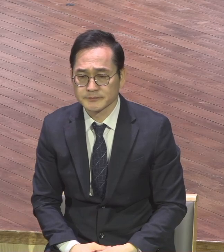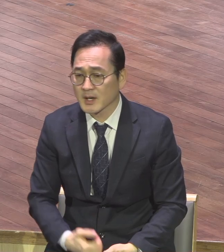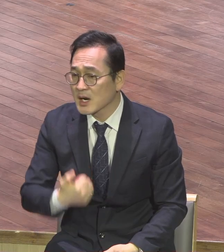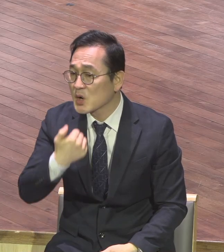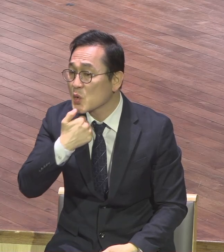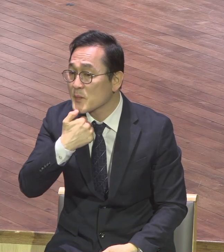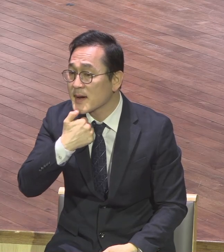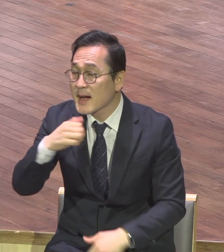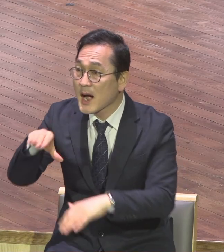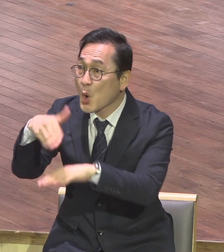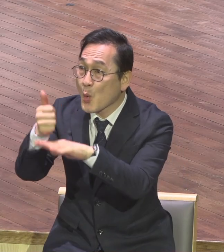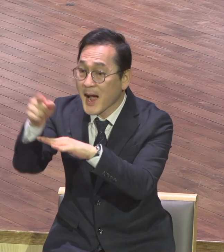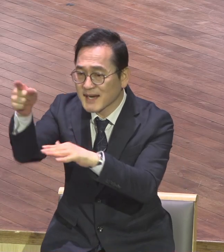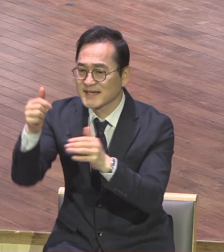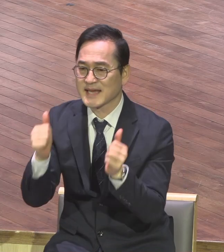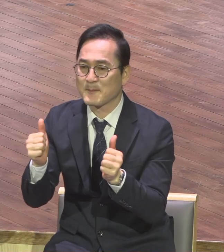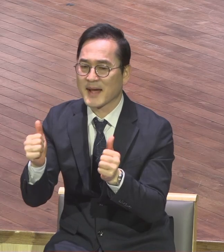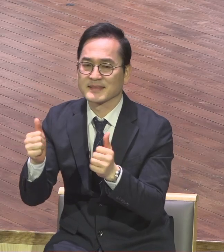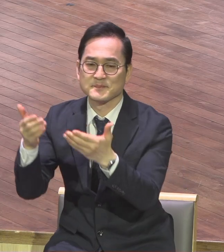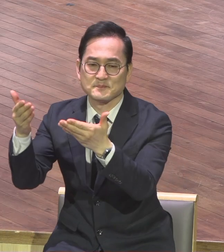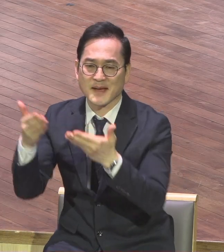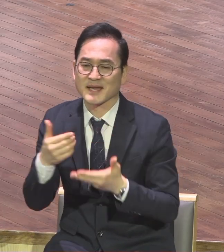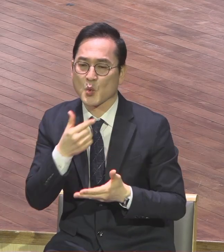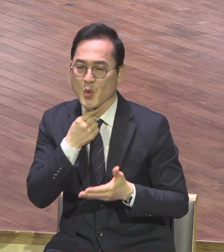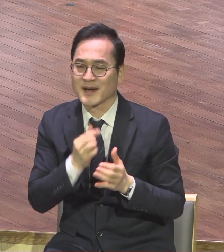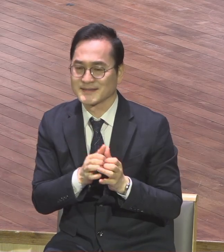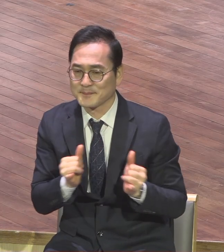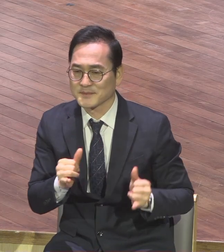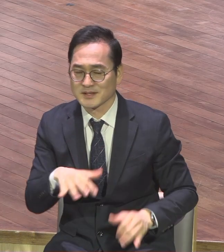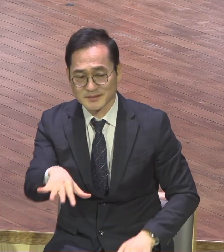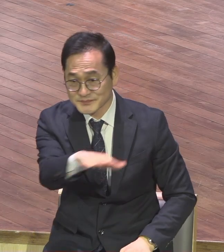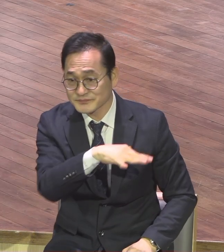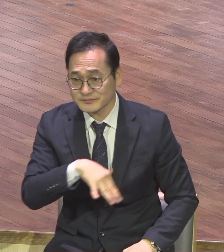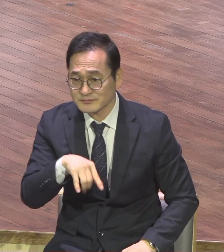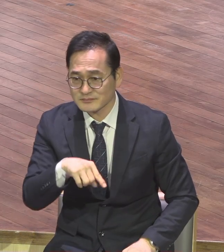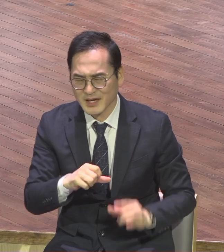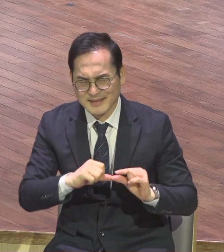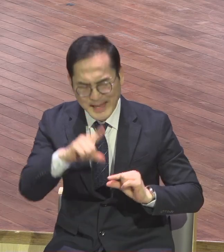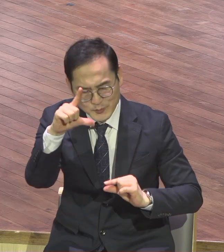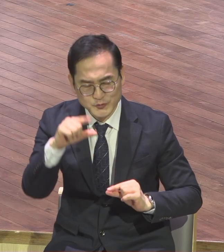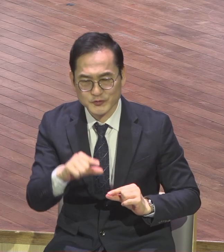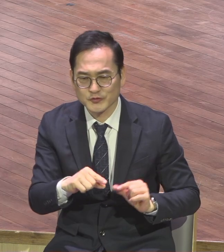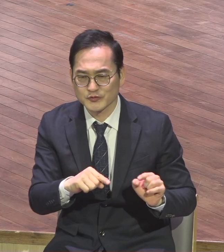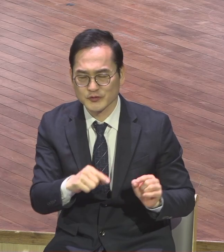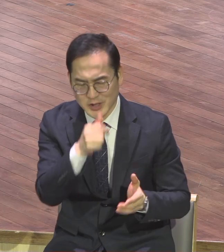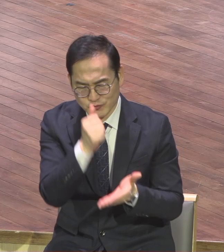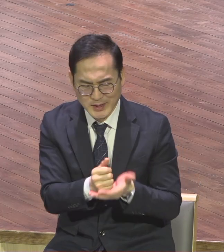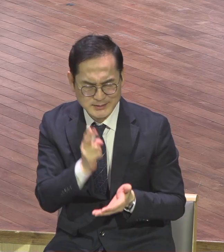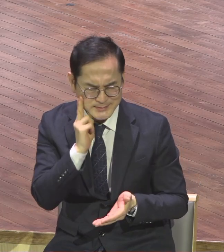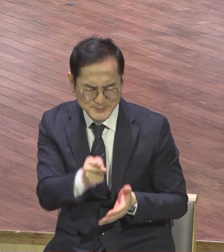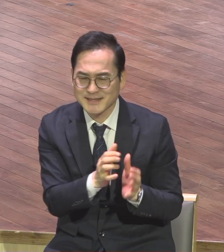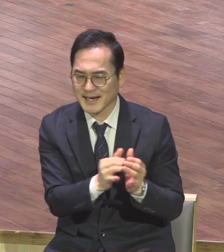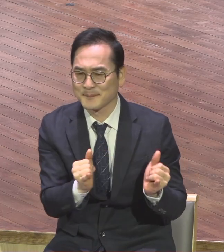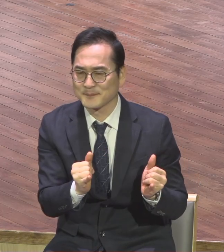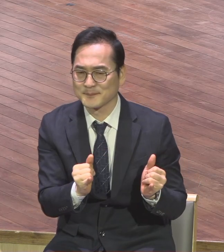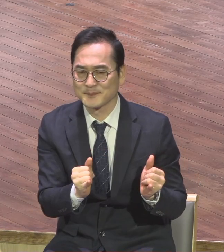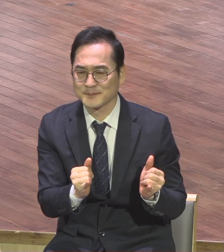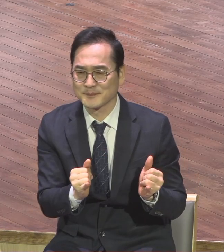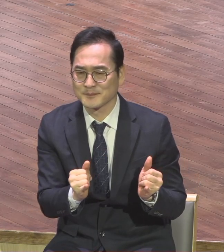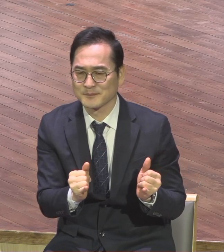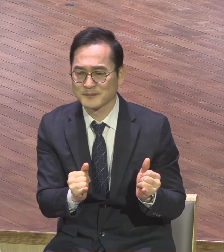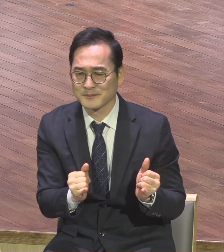로마 황제에게 재판받으려고 하는 죄수들은 주로 대부분이 다 중범자들이기 때문에 도망을